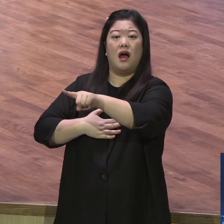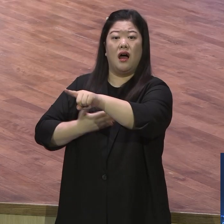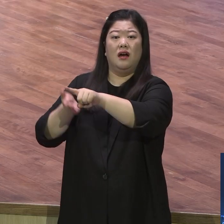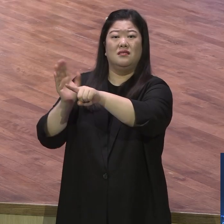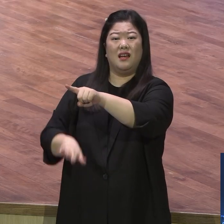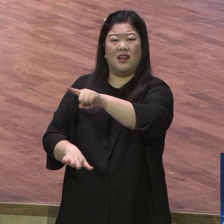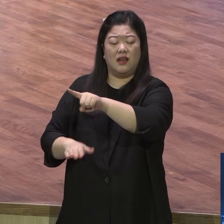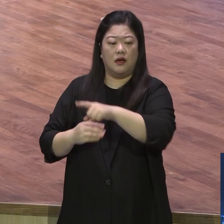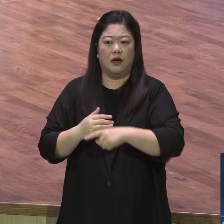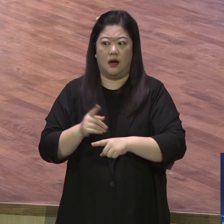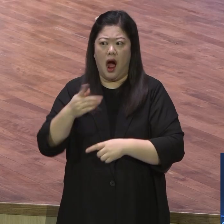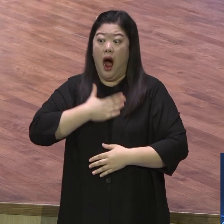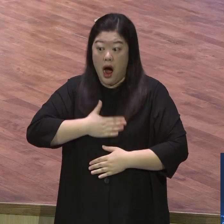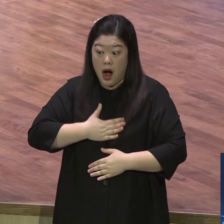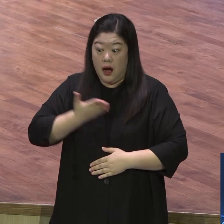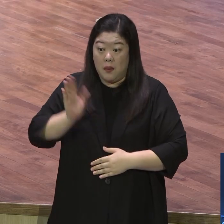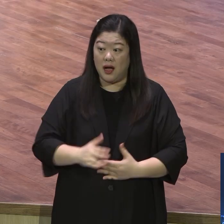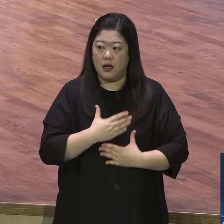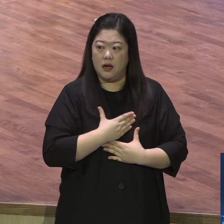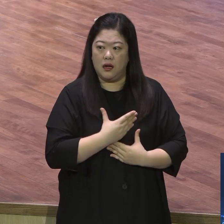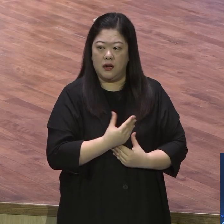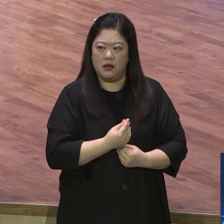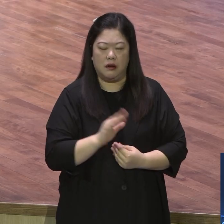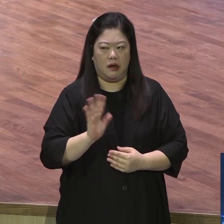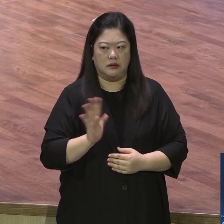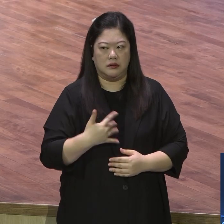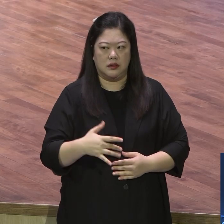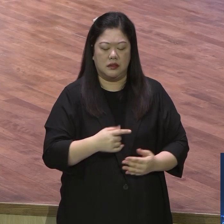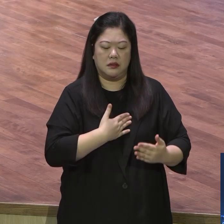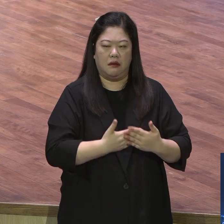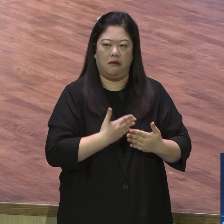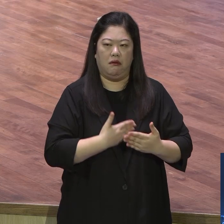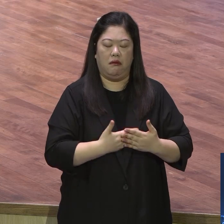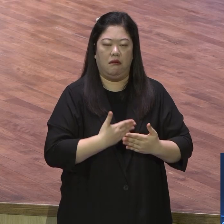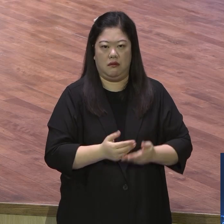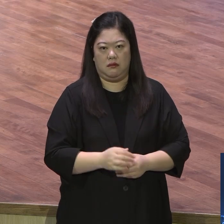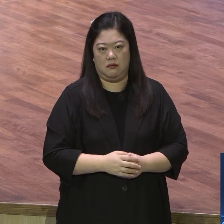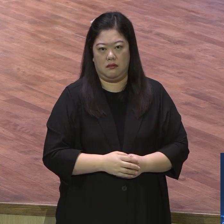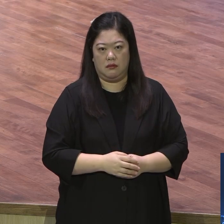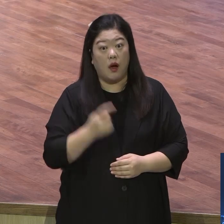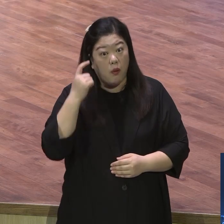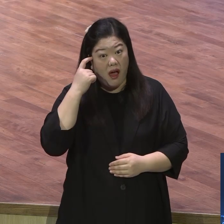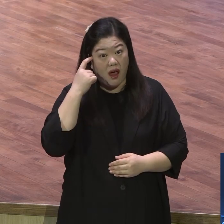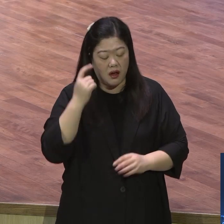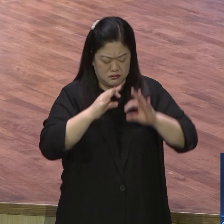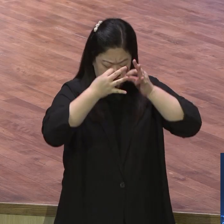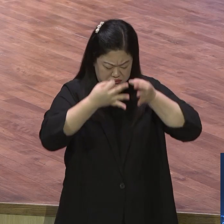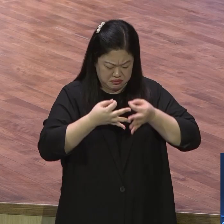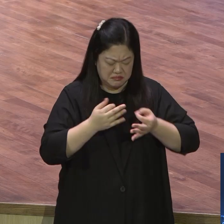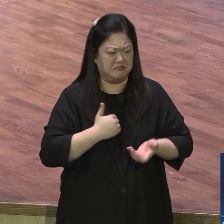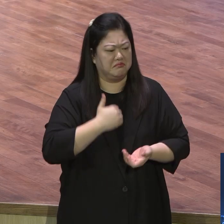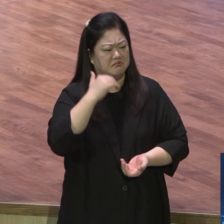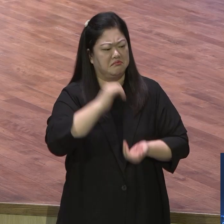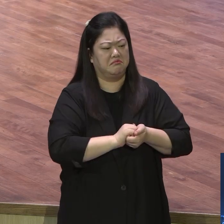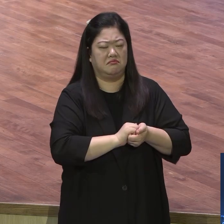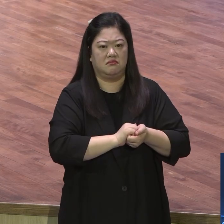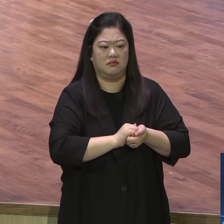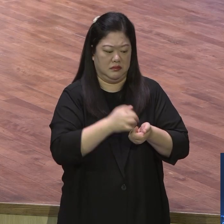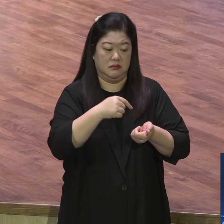사람이 많아요 왜 그러냐 환경에 속아서 그래요 사람에 속아서 그래요 그러한 세상